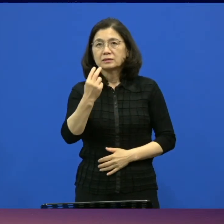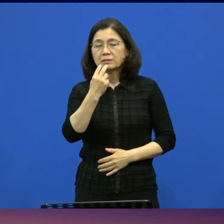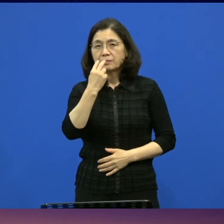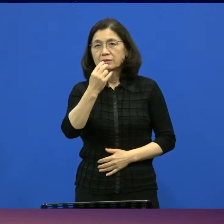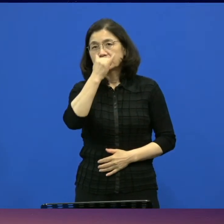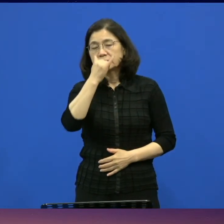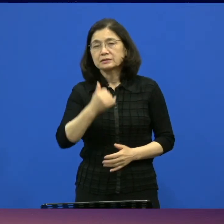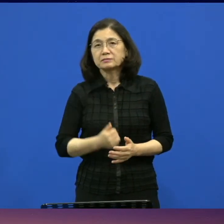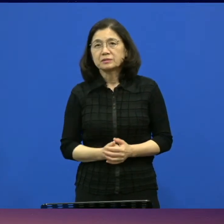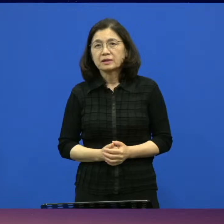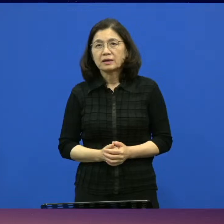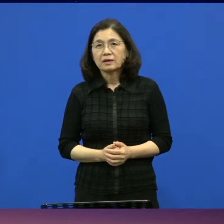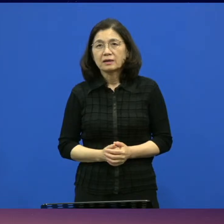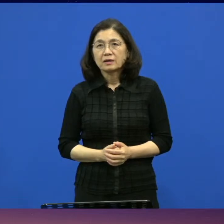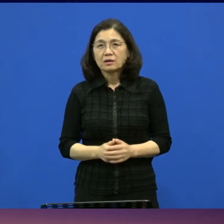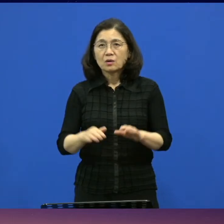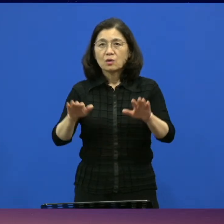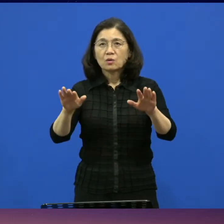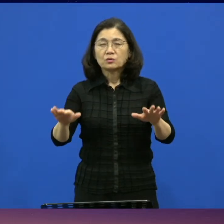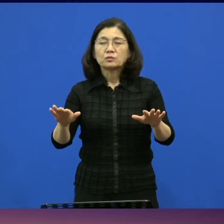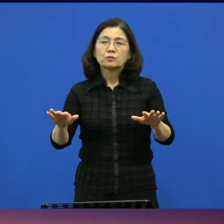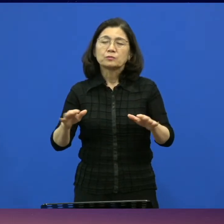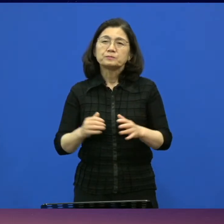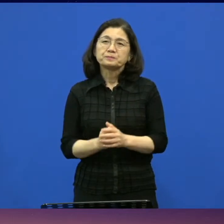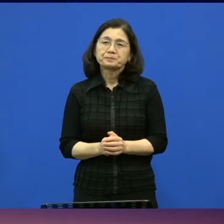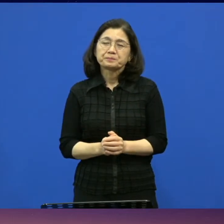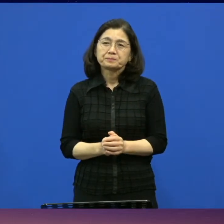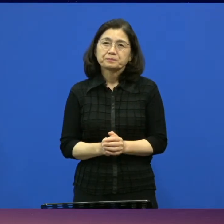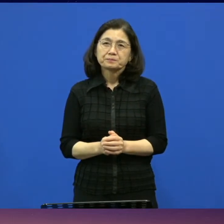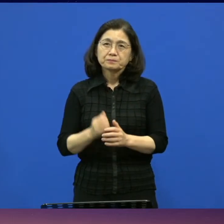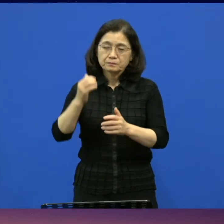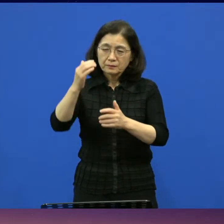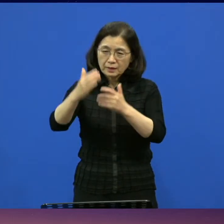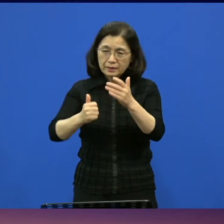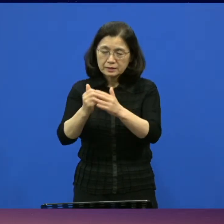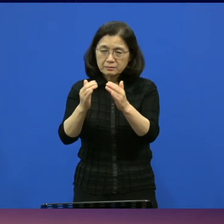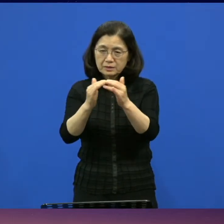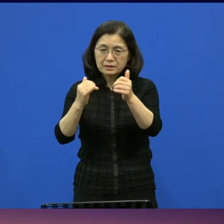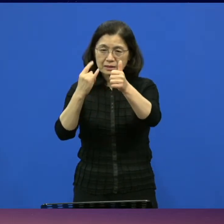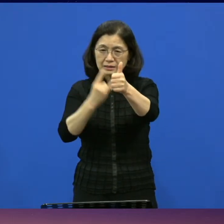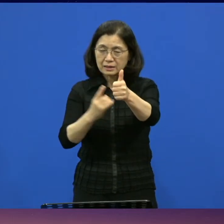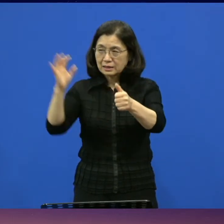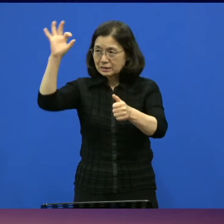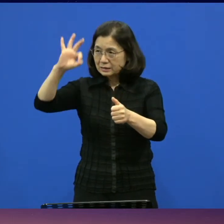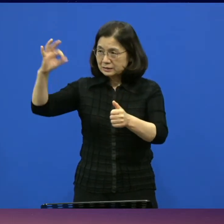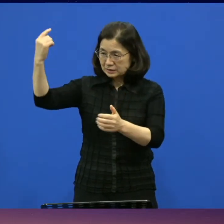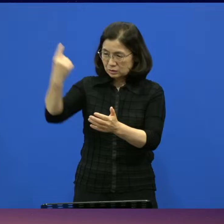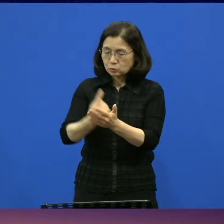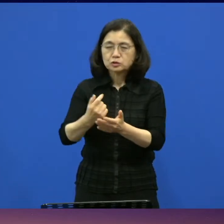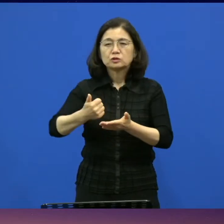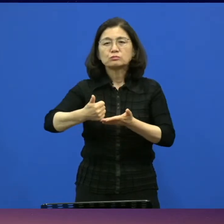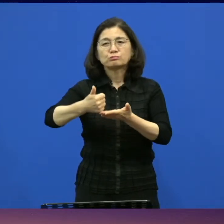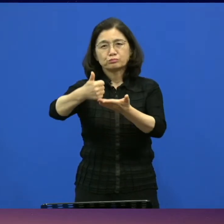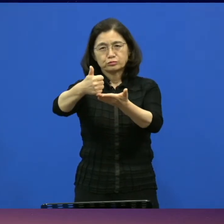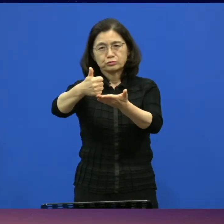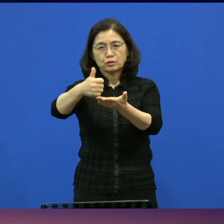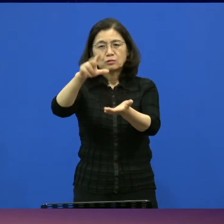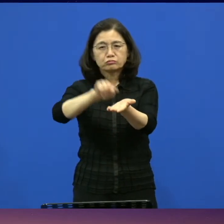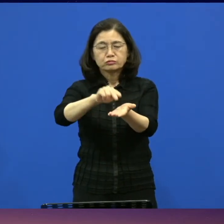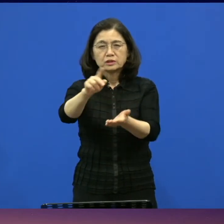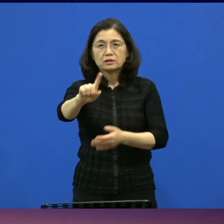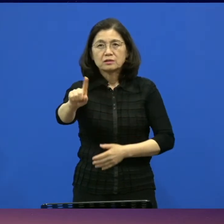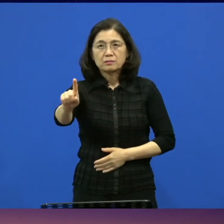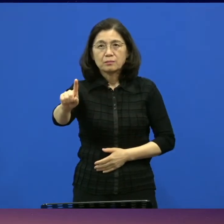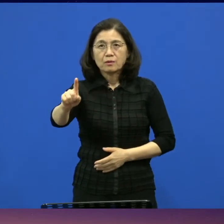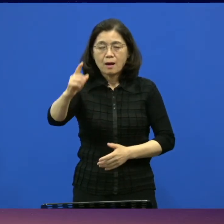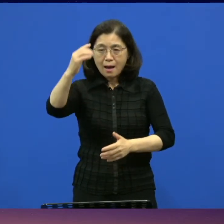받아요. 오늘도 마찬가지예요, 여러분. 하나님은 인간에게 찾아오시는 분이에요. 근데 문제는 뭐예요?